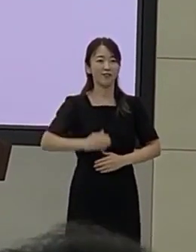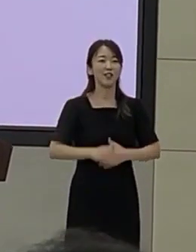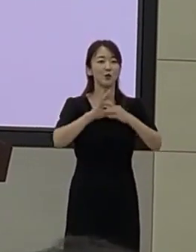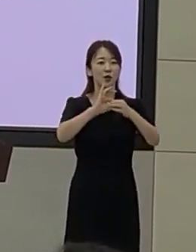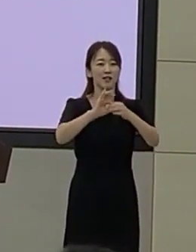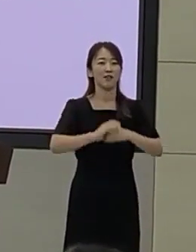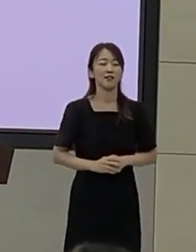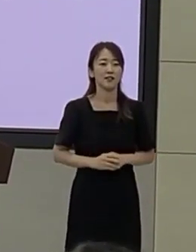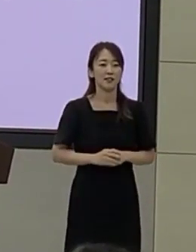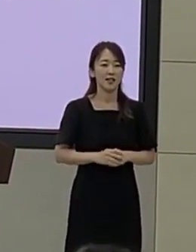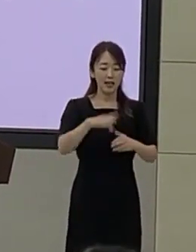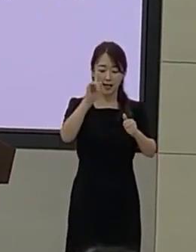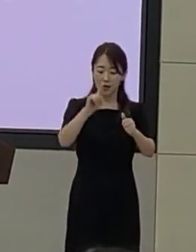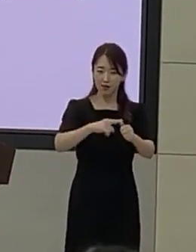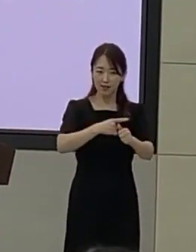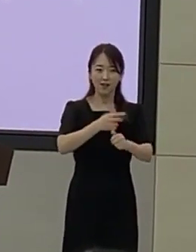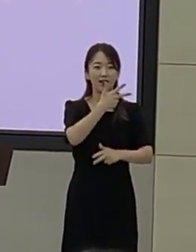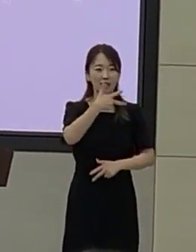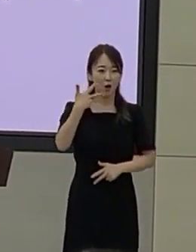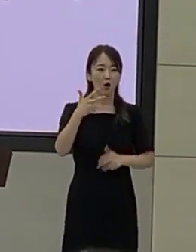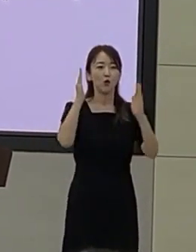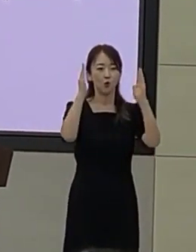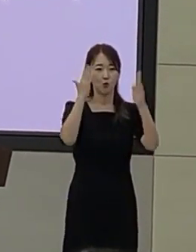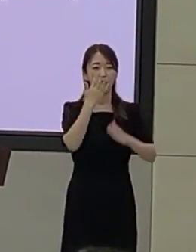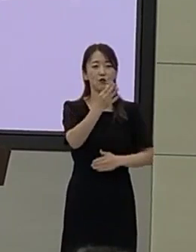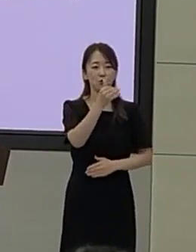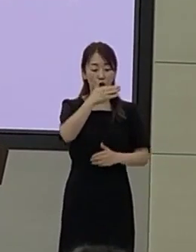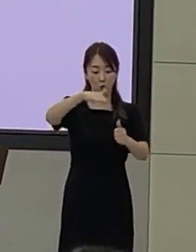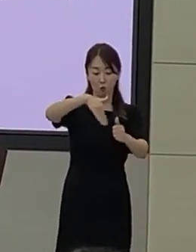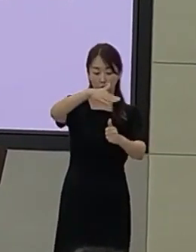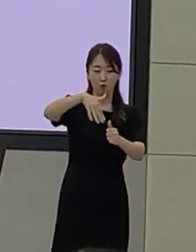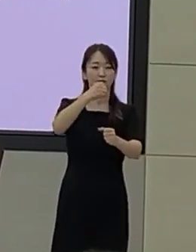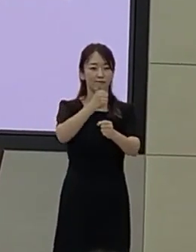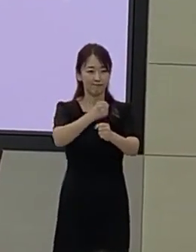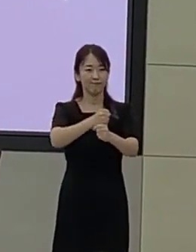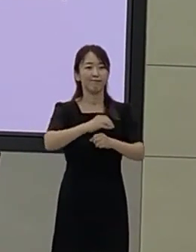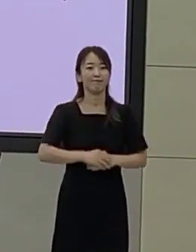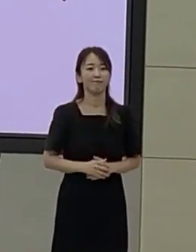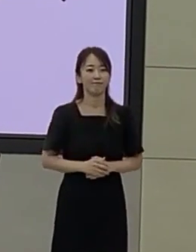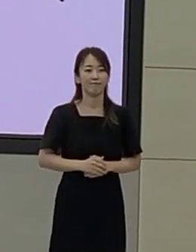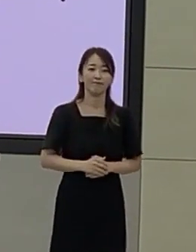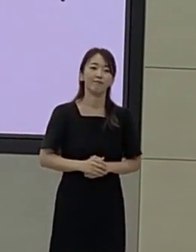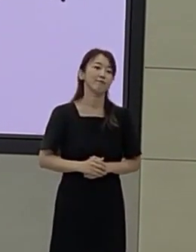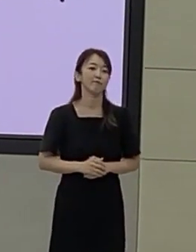원 등을 통해 자연스럽게 영어를 습득할 수 있는 환경을 만들겠습니다.